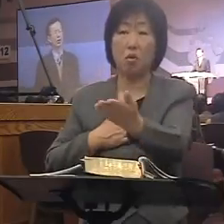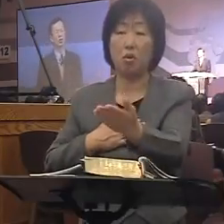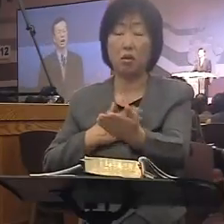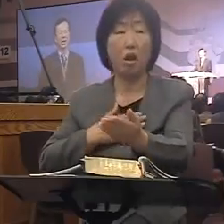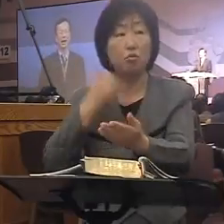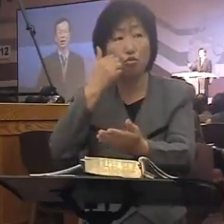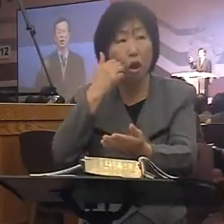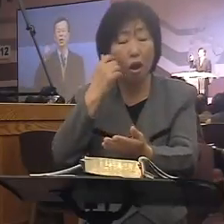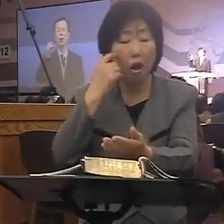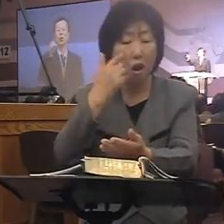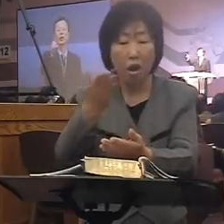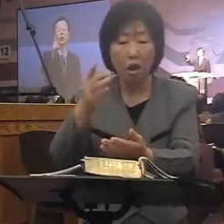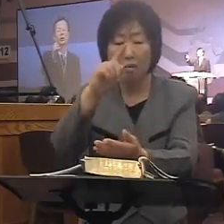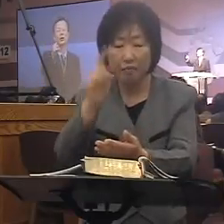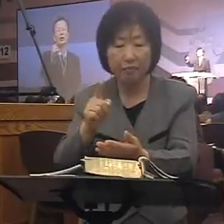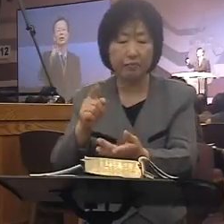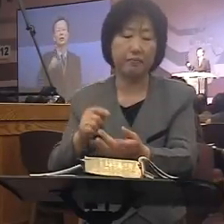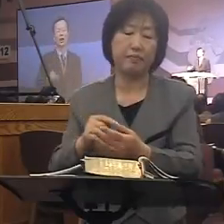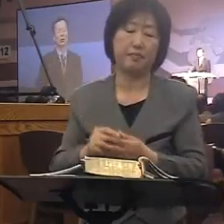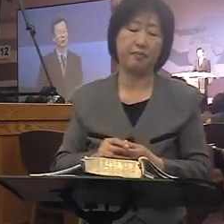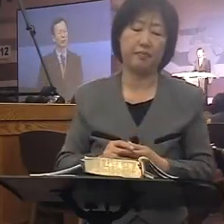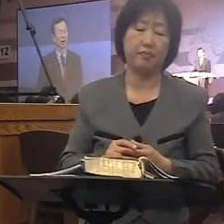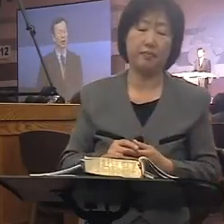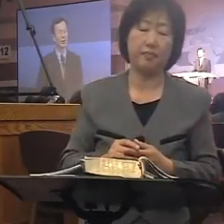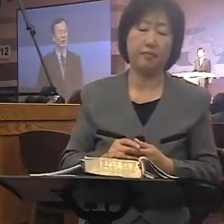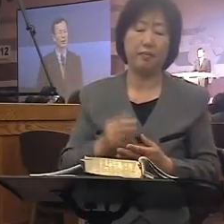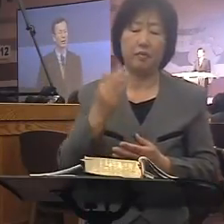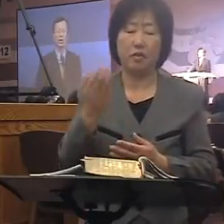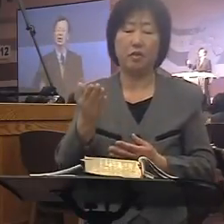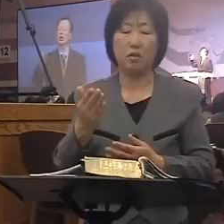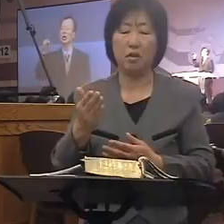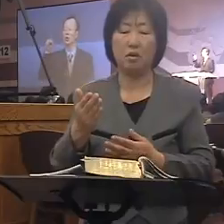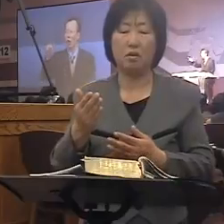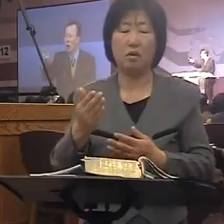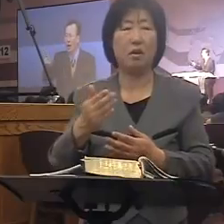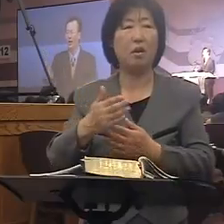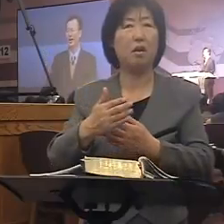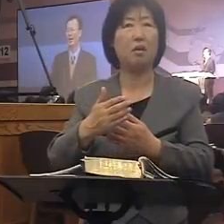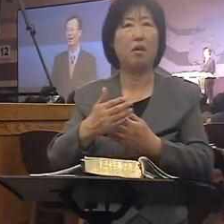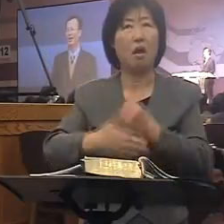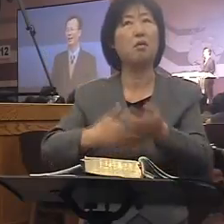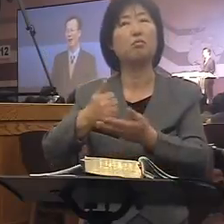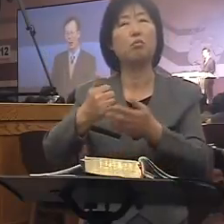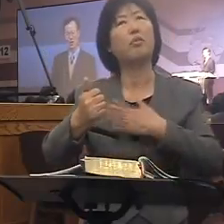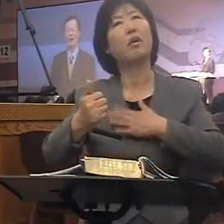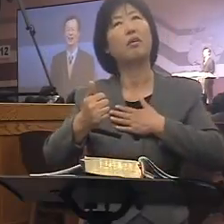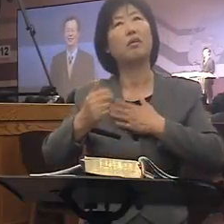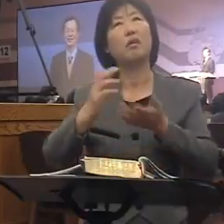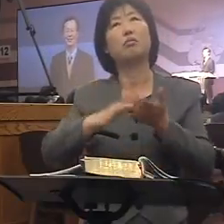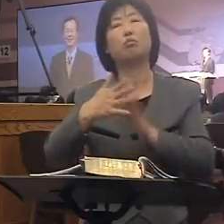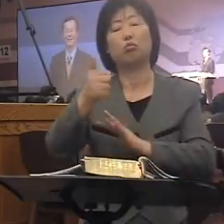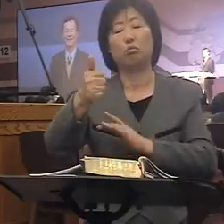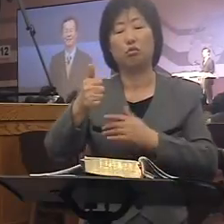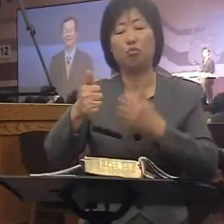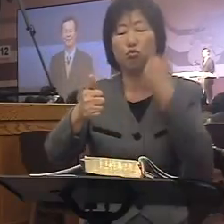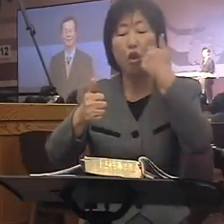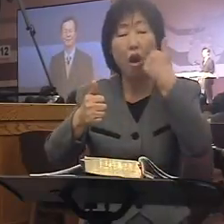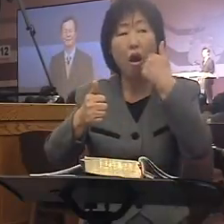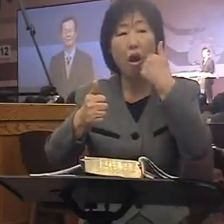뭐라고 하는 게 중요한 게 아니고 너희는 나를 누구라고 하느냐? 너가 나를 사랑하냐?